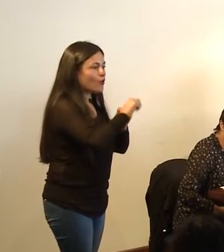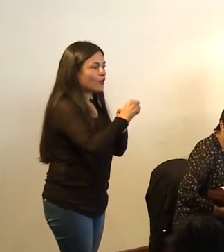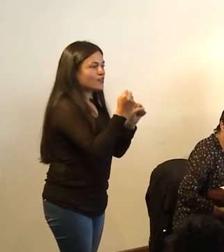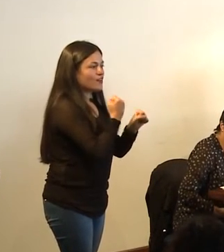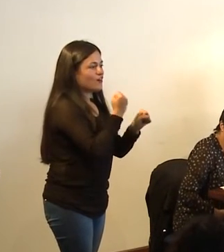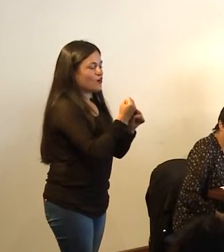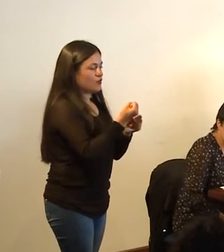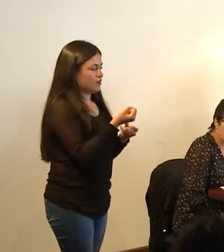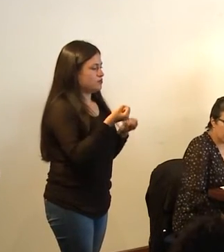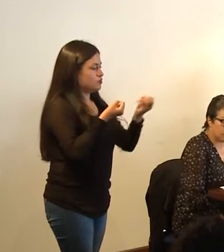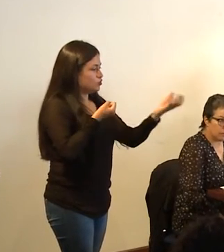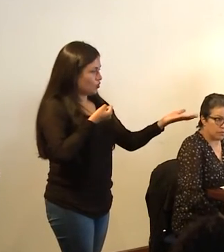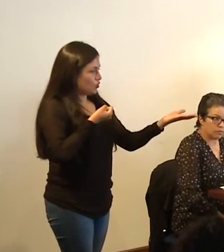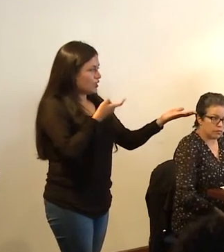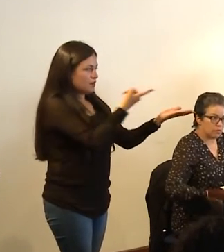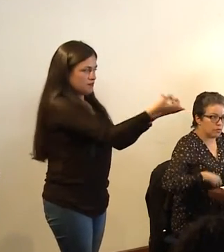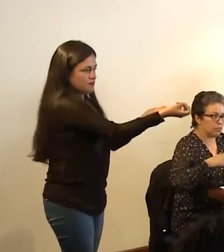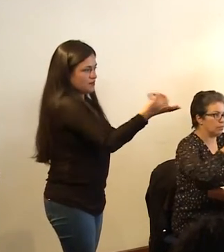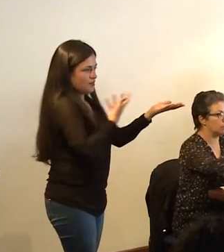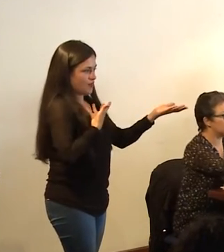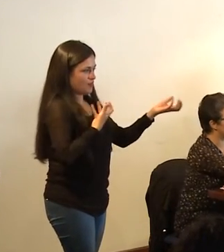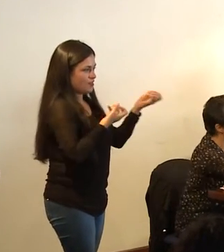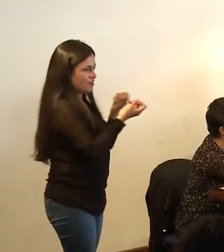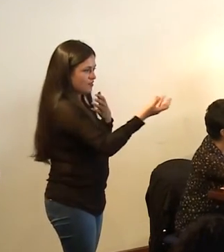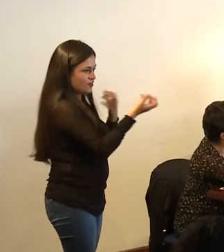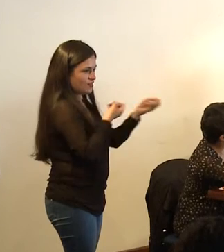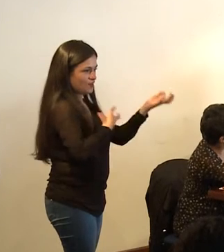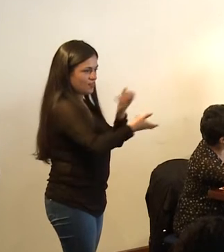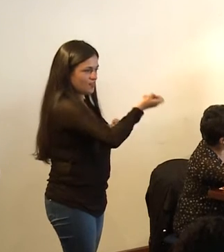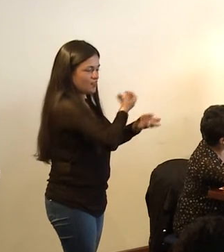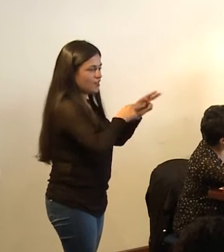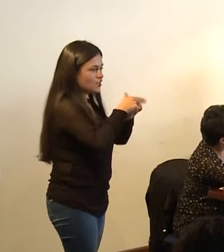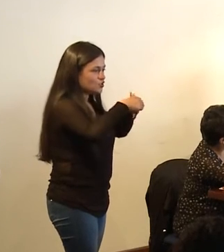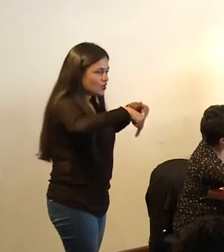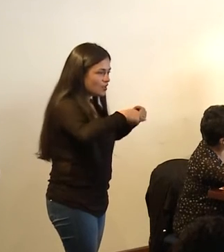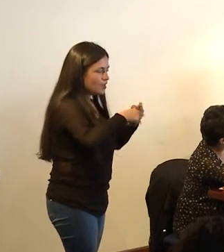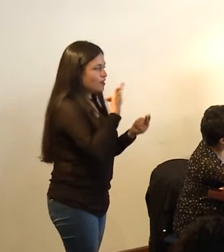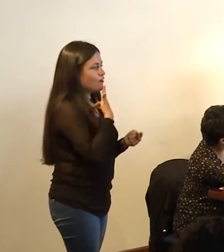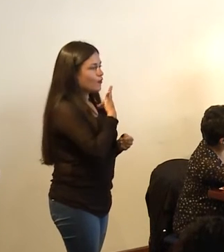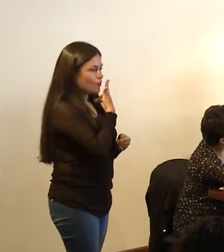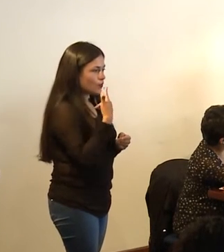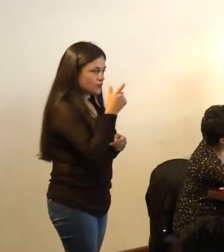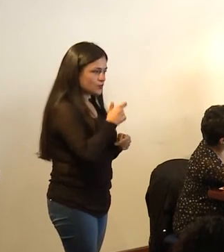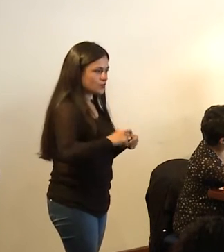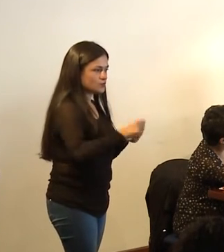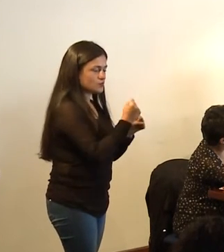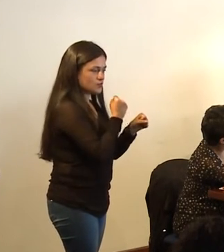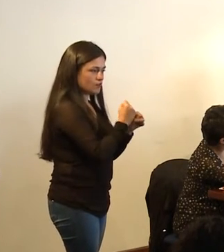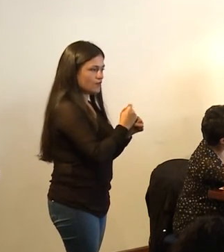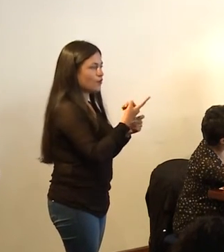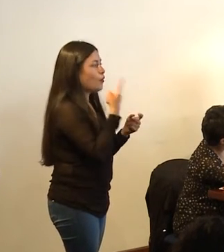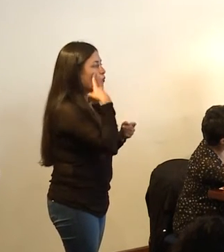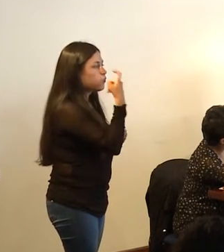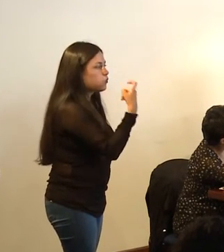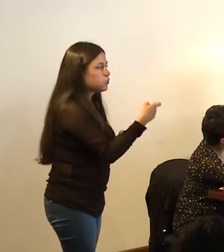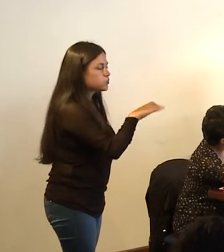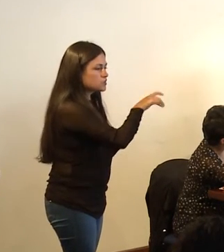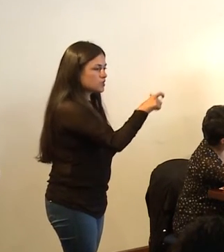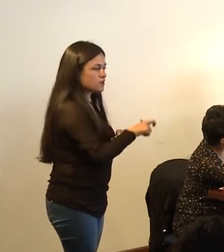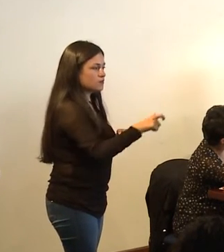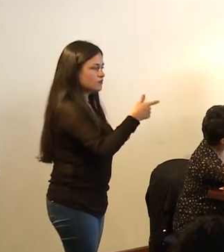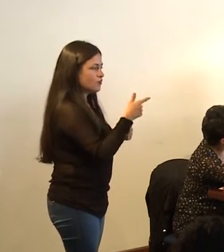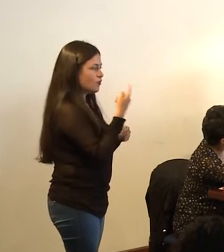ligados a estos otros valores de la solidaridad, del compromiso, de la búsqueda de